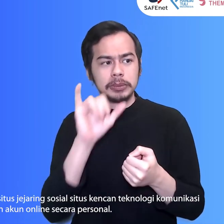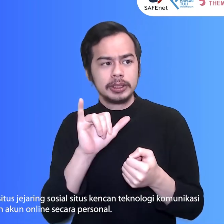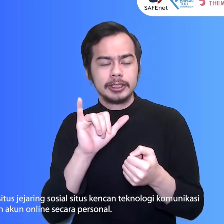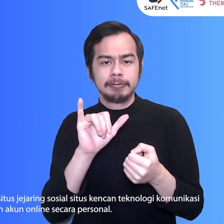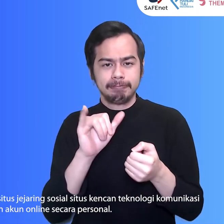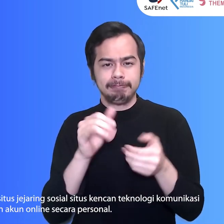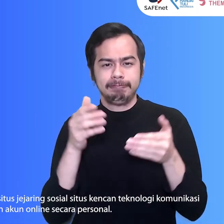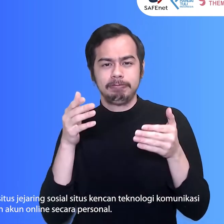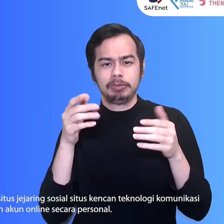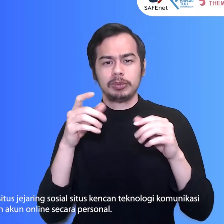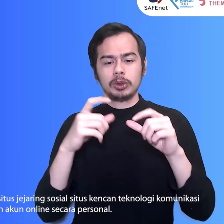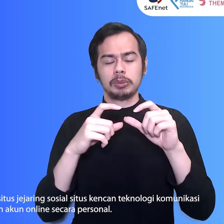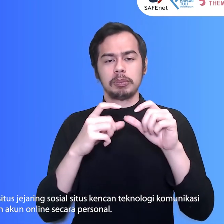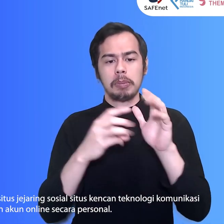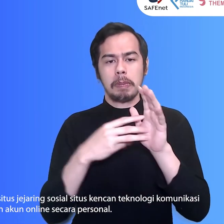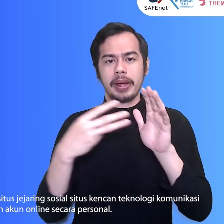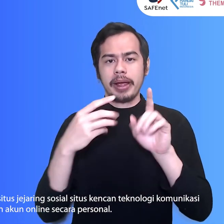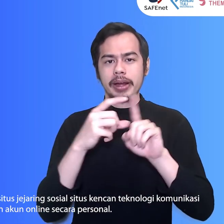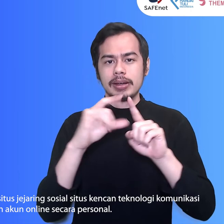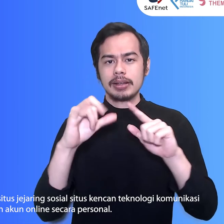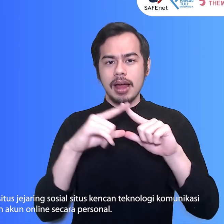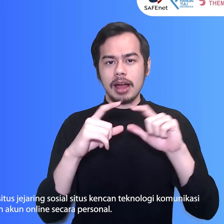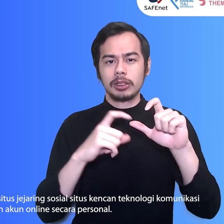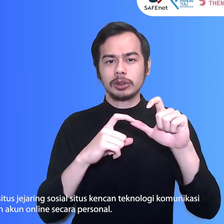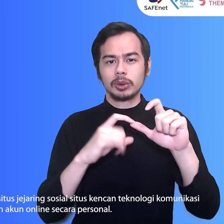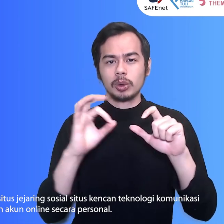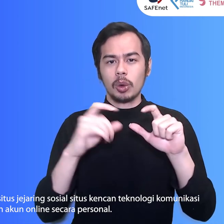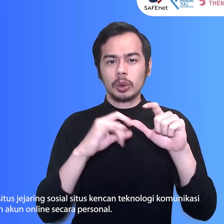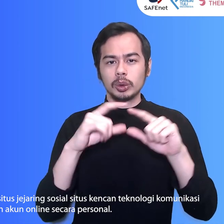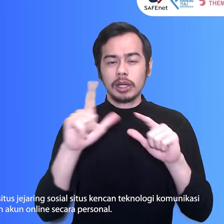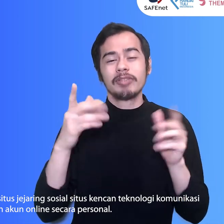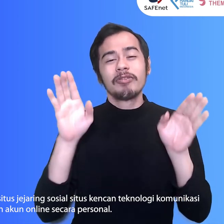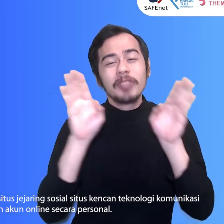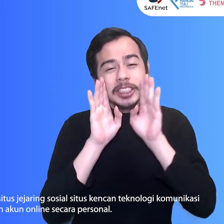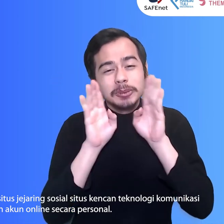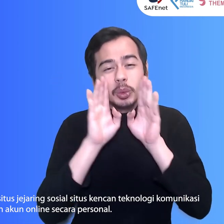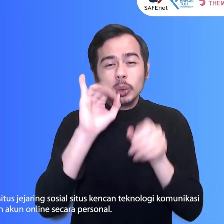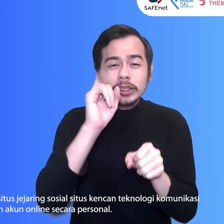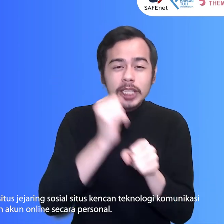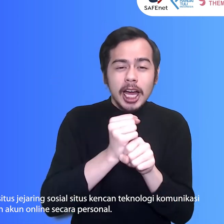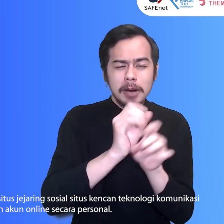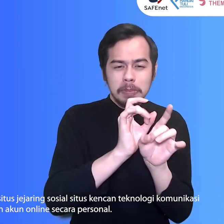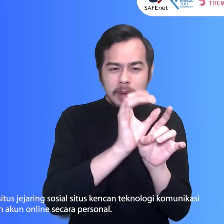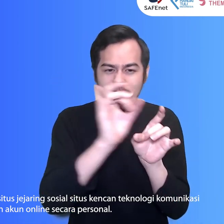komunikasi situs hiburan dan akun online secara personal